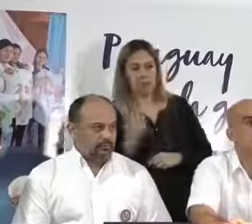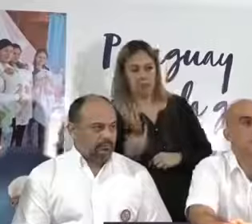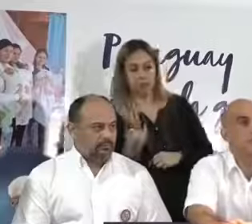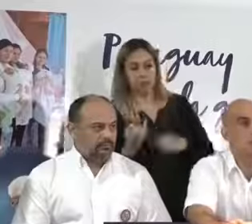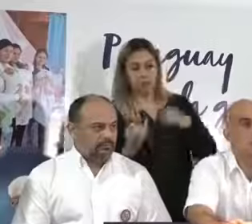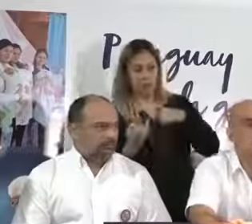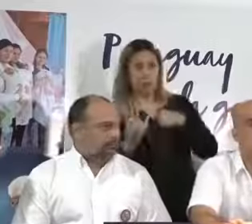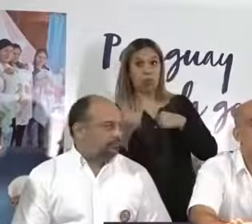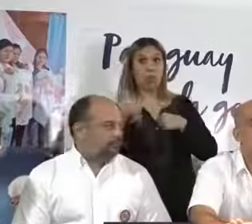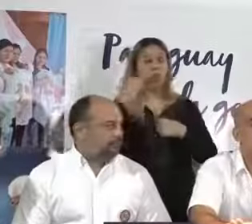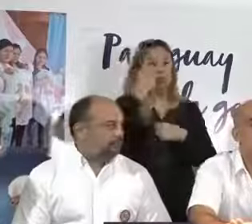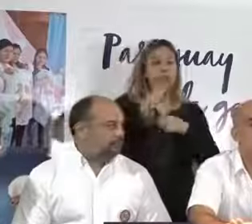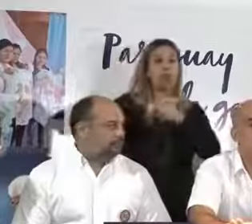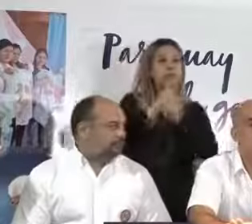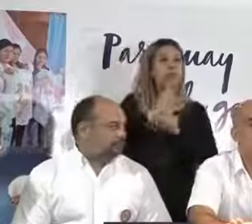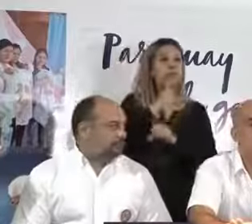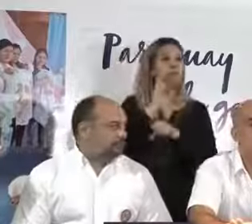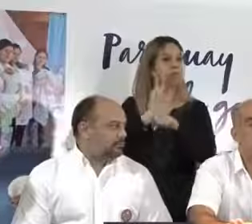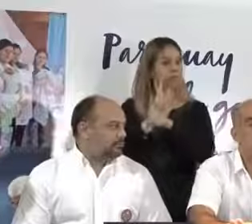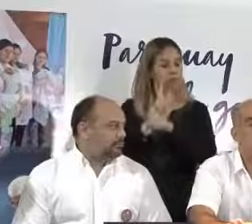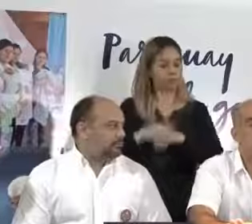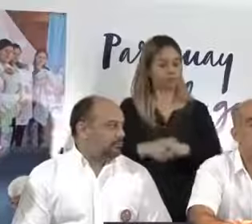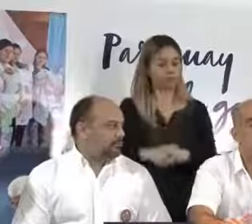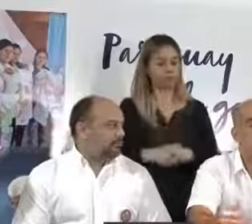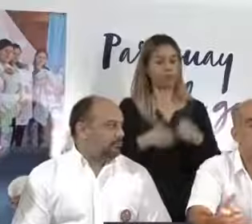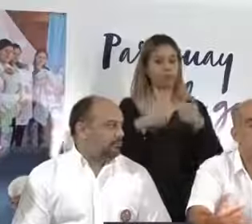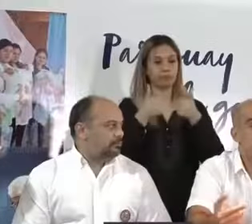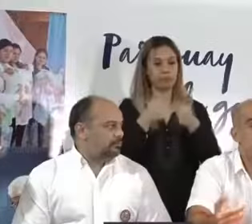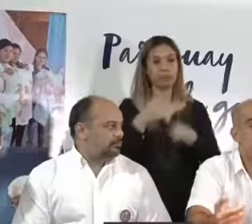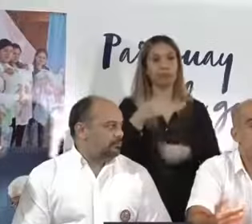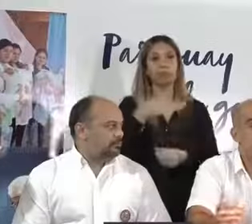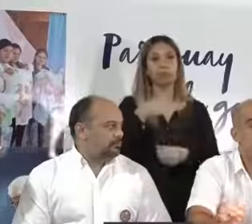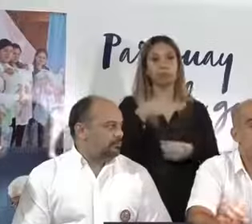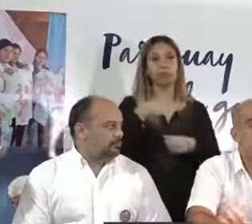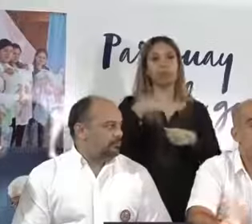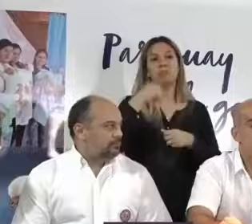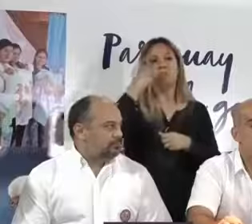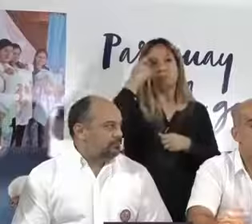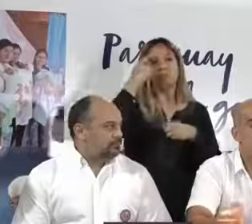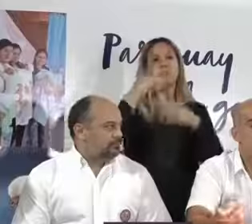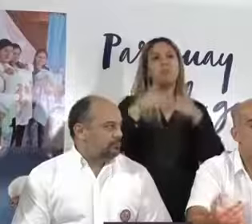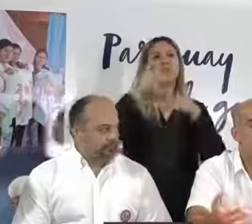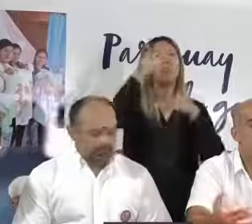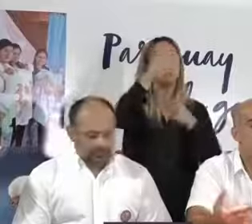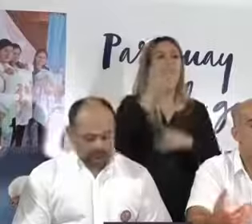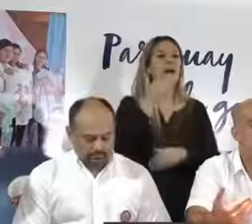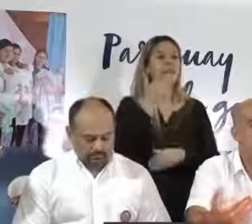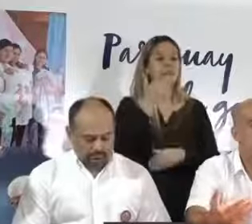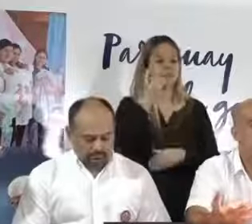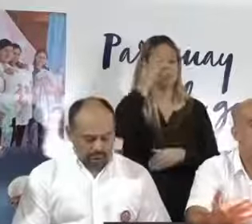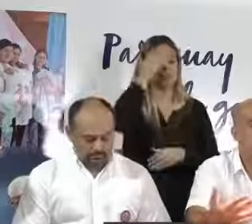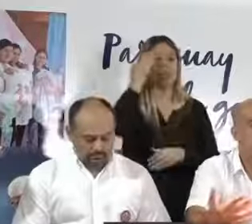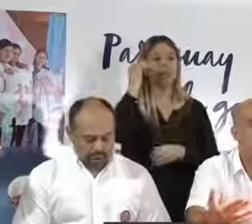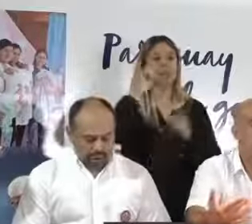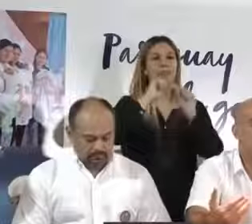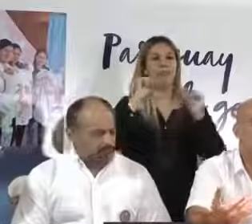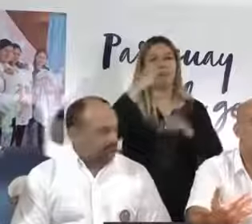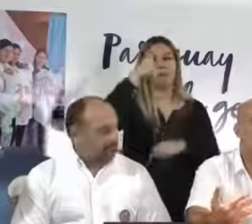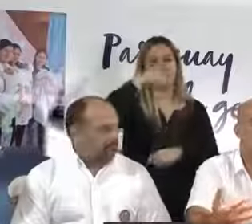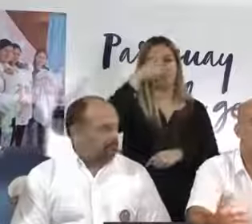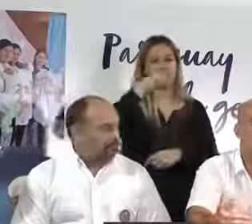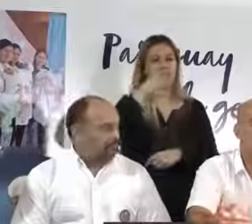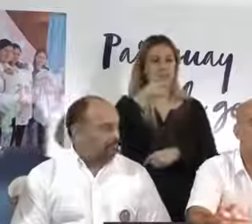población? Sí, no, lo que nosotros preveíamos para más tarde, nos referíamos a las infecciones respiratorias agudas